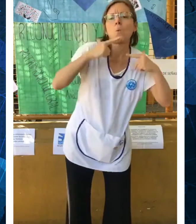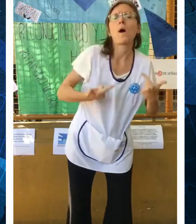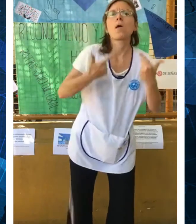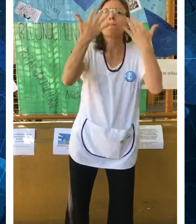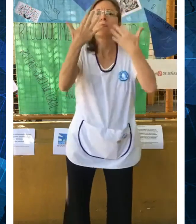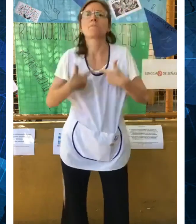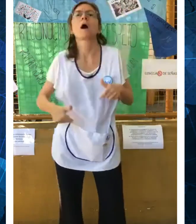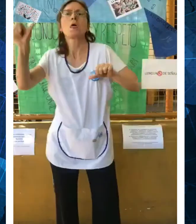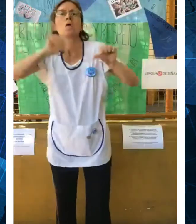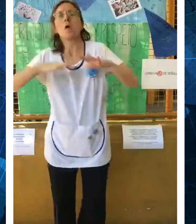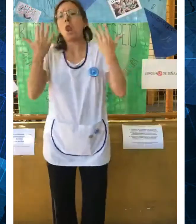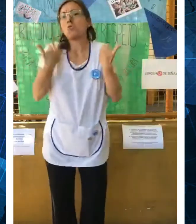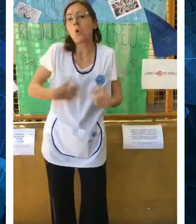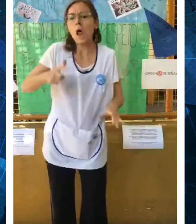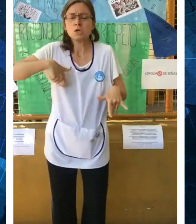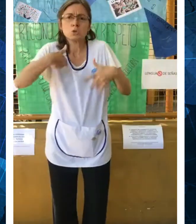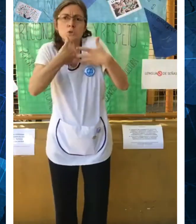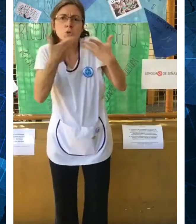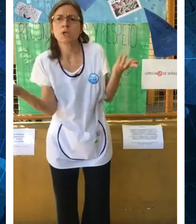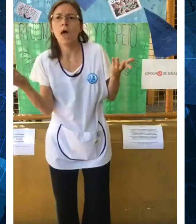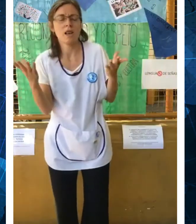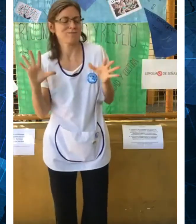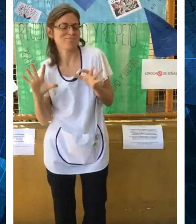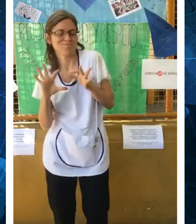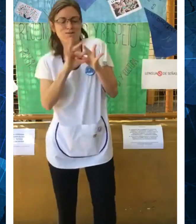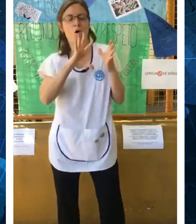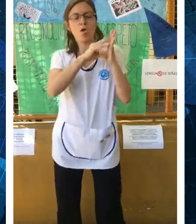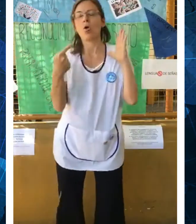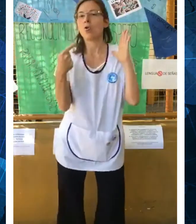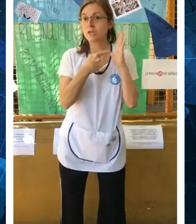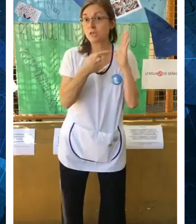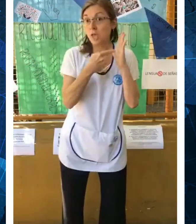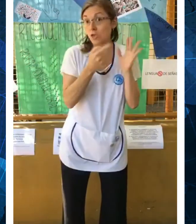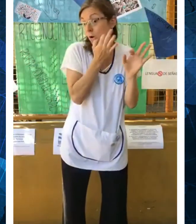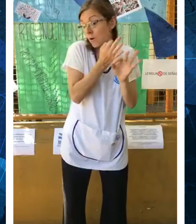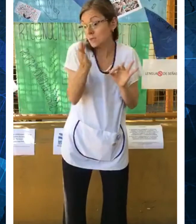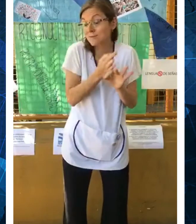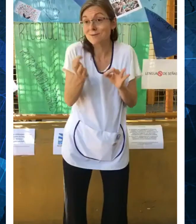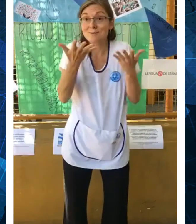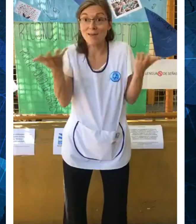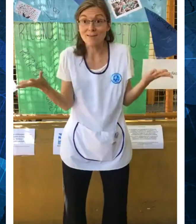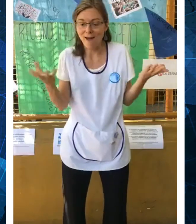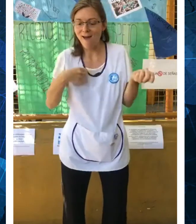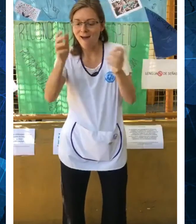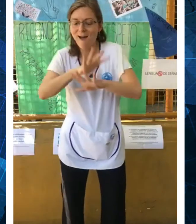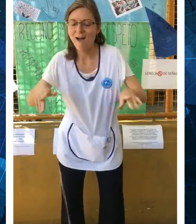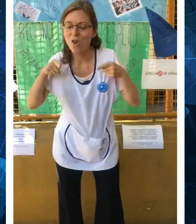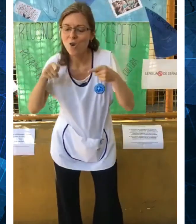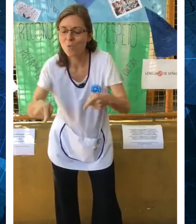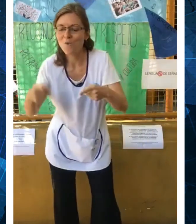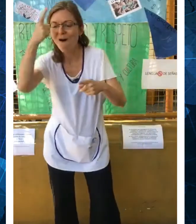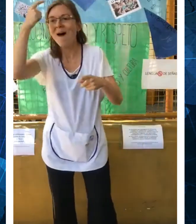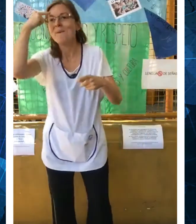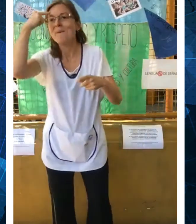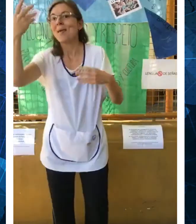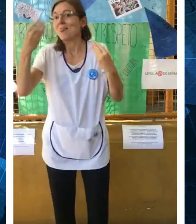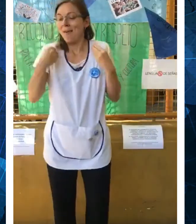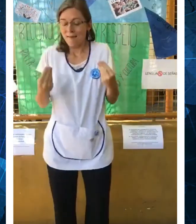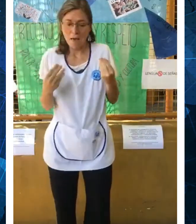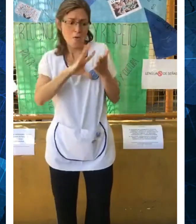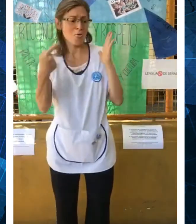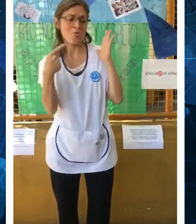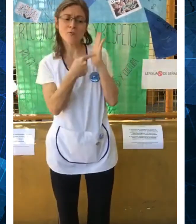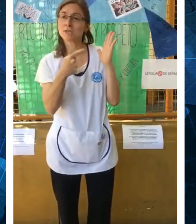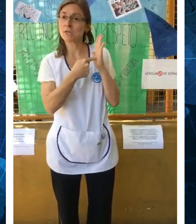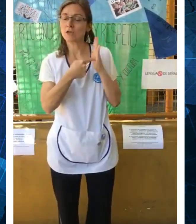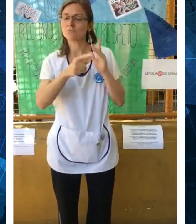estamos trabajando y haciendo nuestra tarea en función a la normativa que es lo que eso indica,